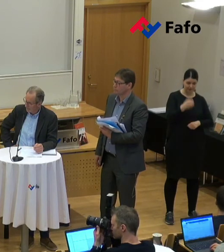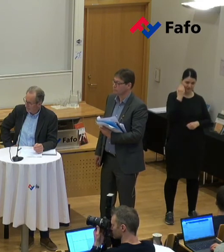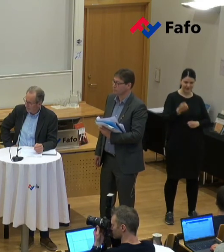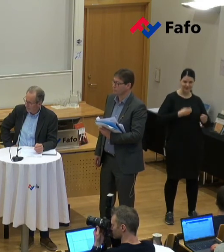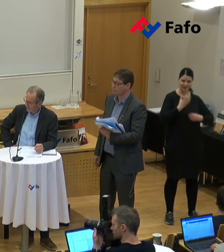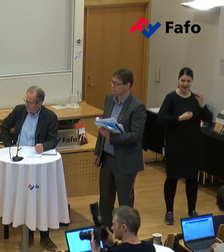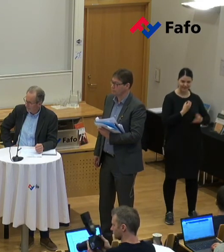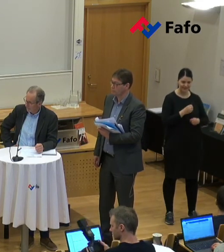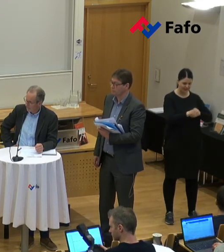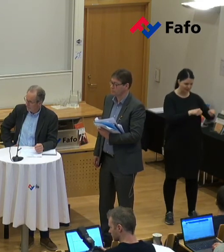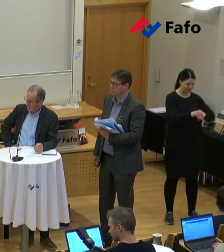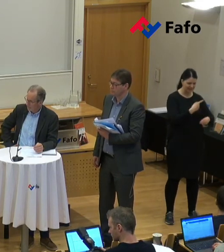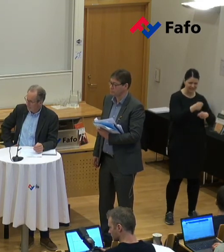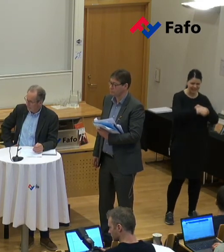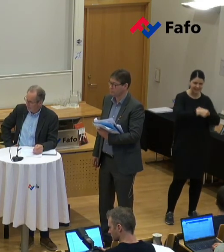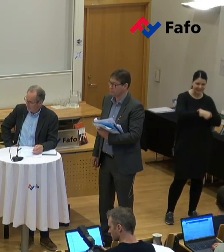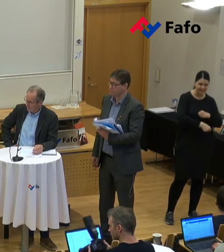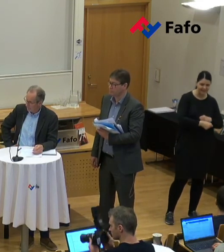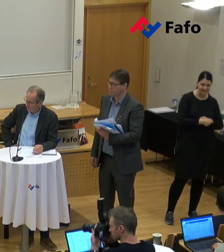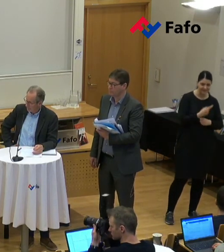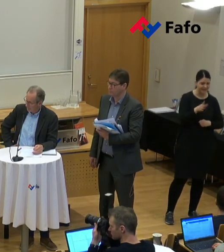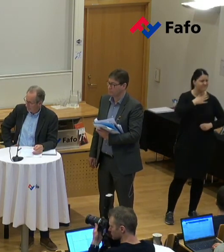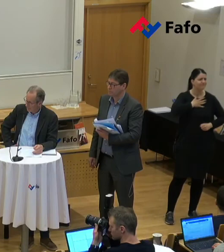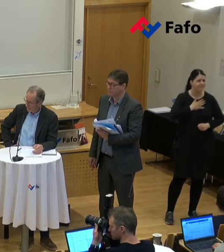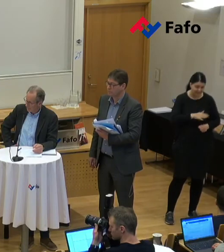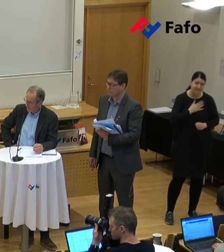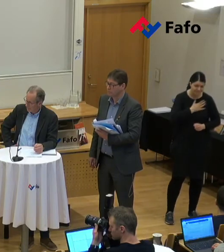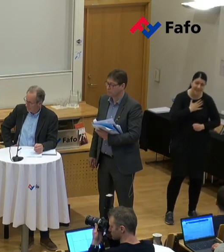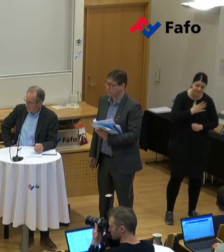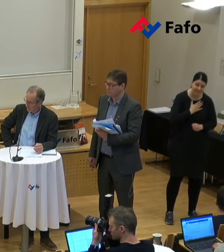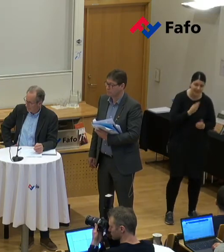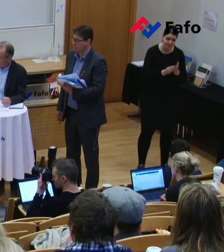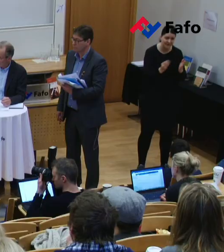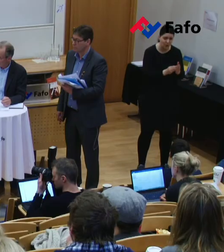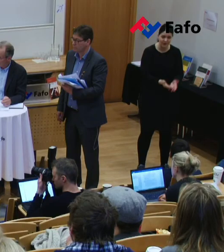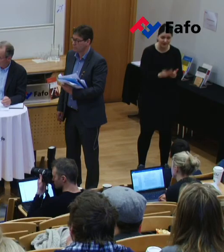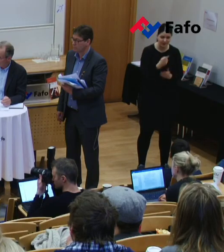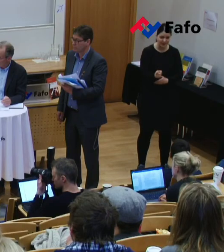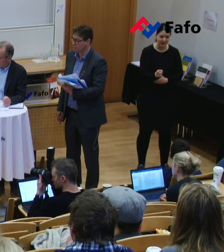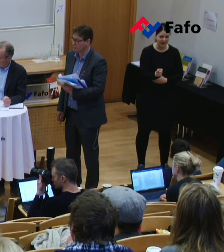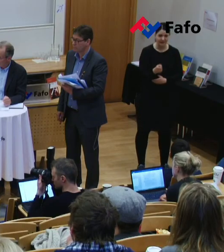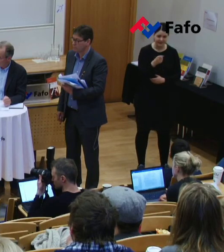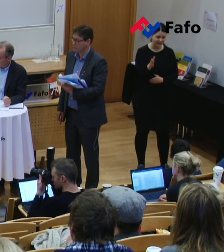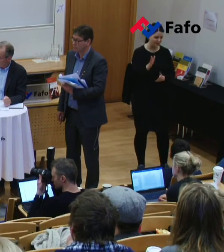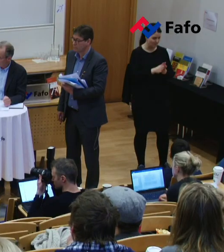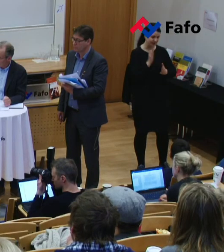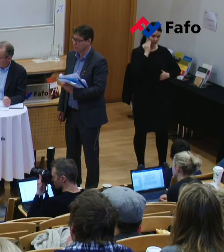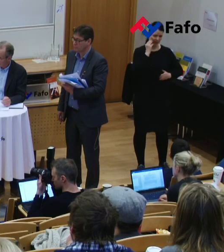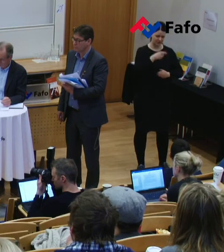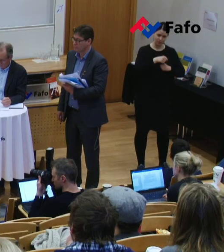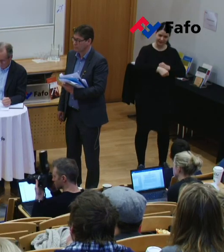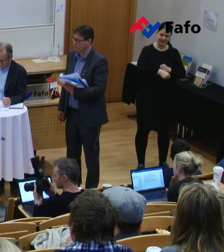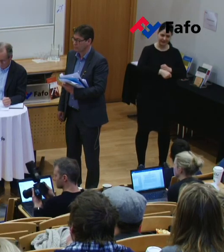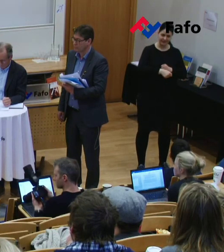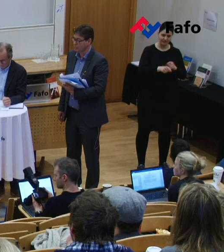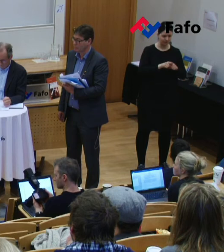Altså, kommunene sliter jo. Vi vil jo så gjerne bistå og hjelpe de medborgerne våre som sliter